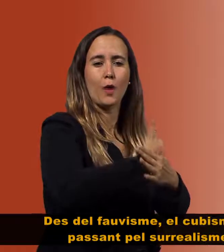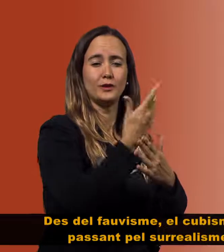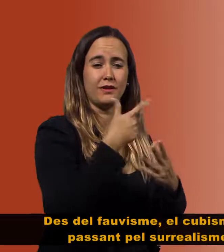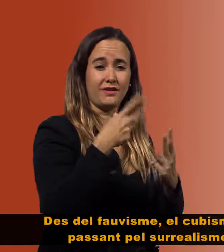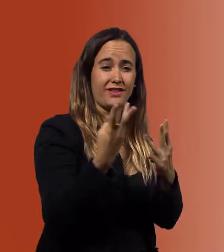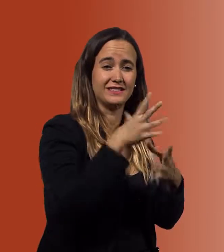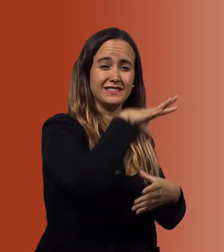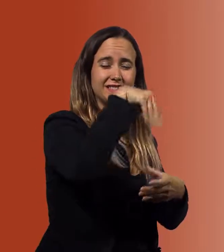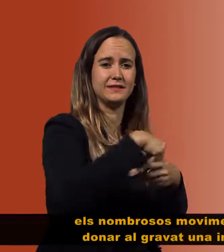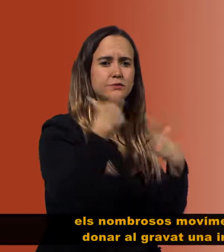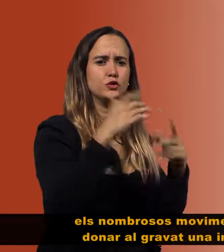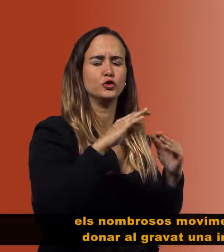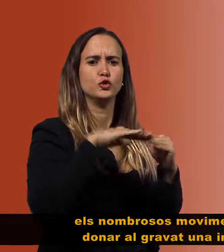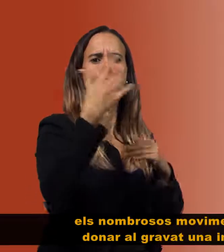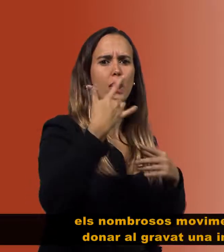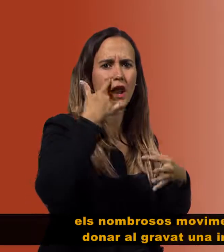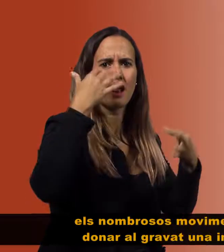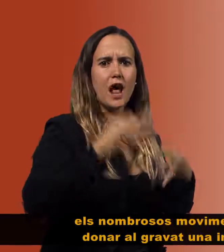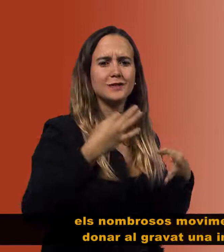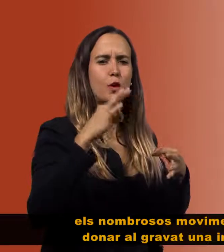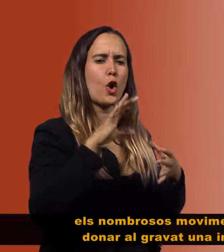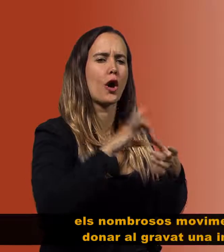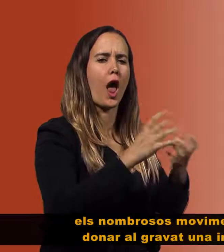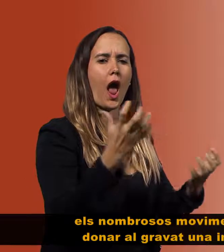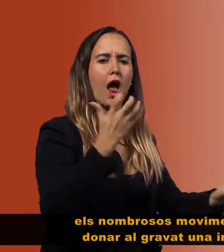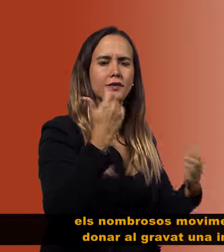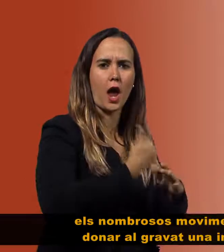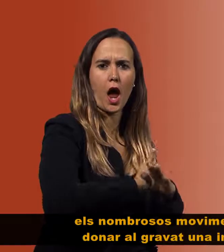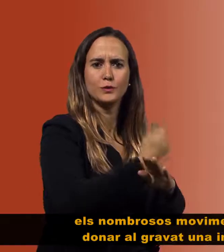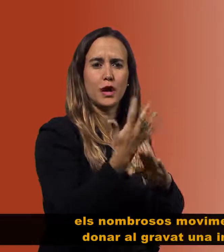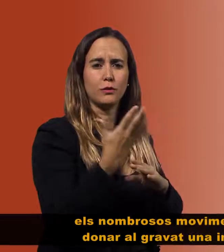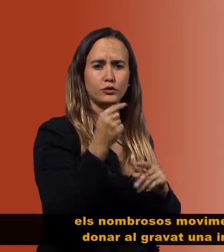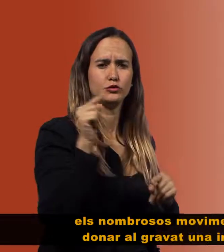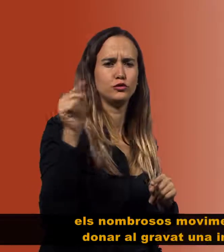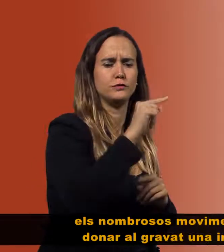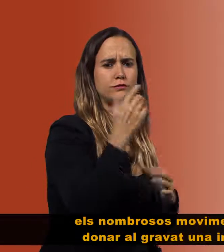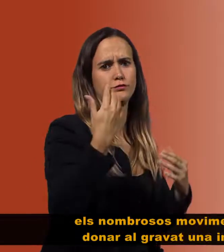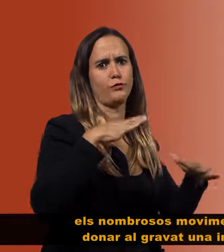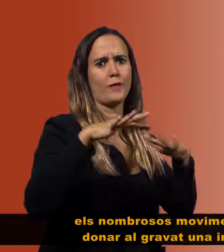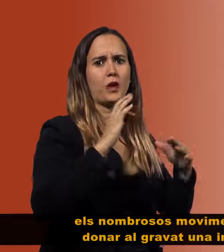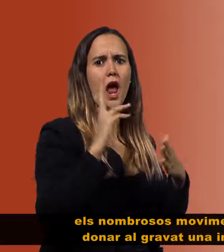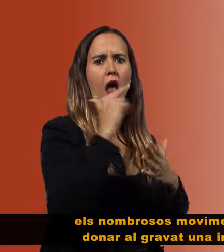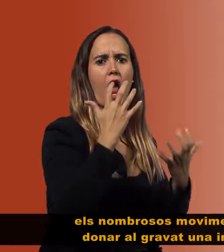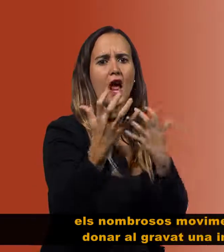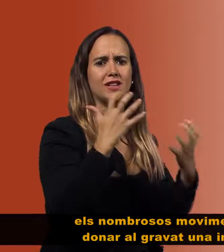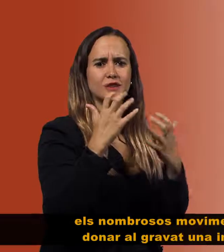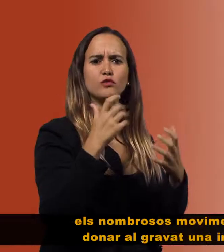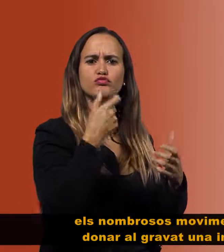van donar al gravat una importància clau en la creació i difusió dels seus llenguatges expressius. Picasso i